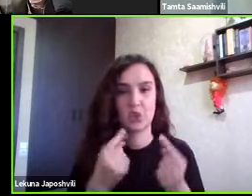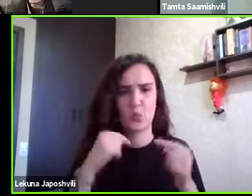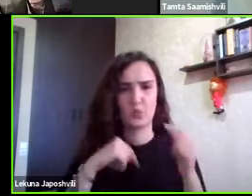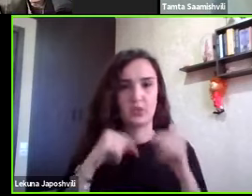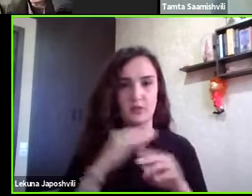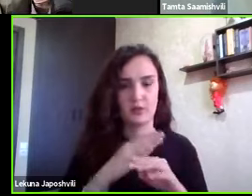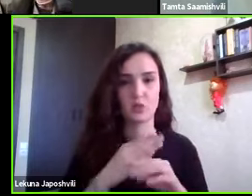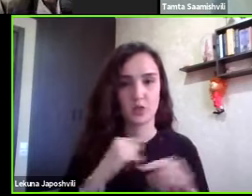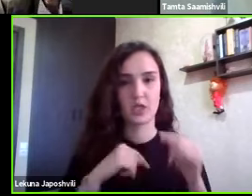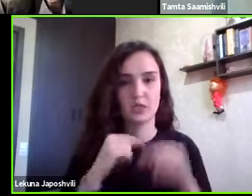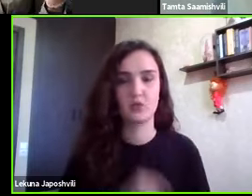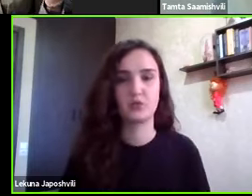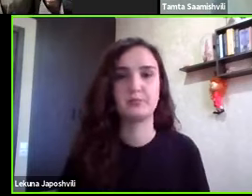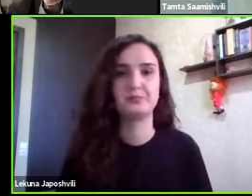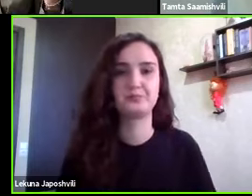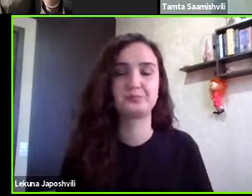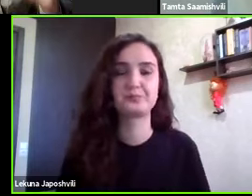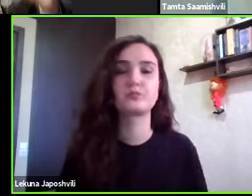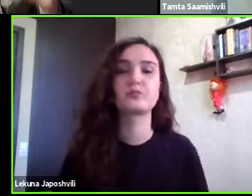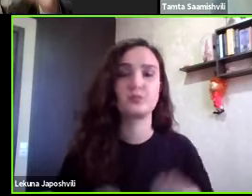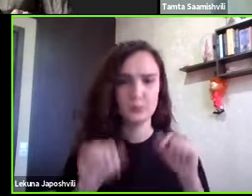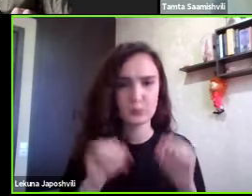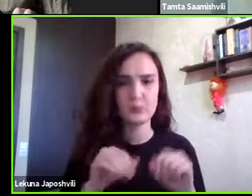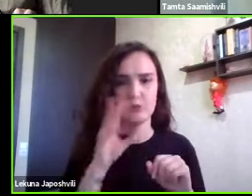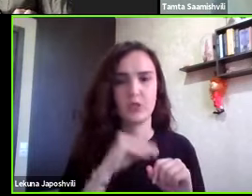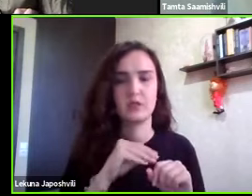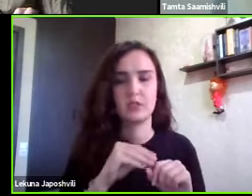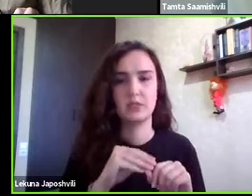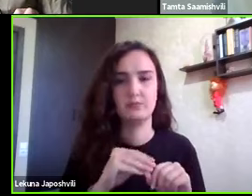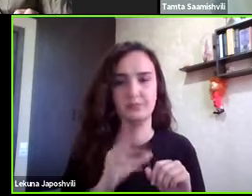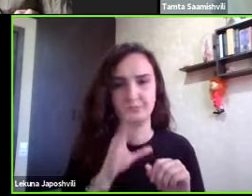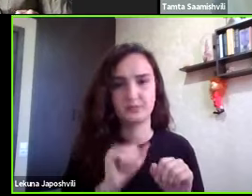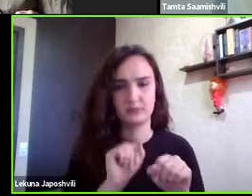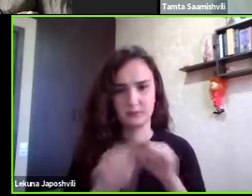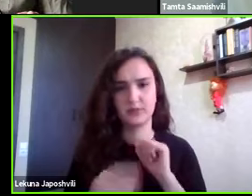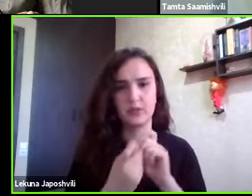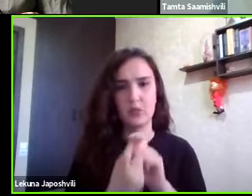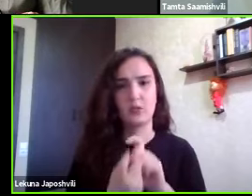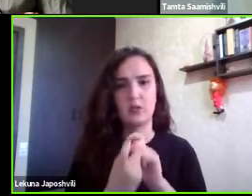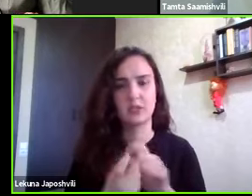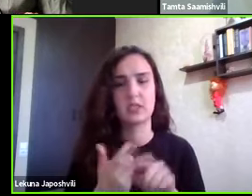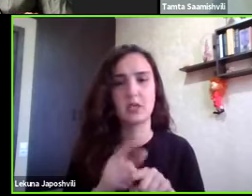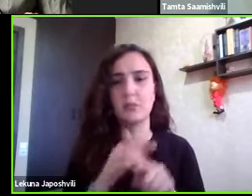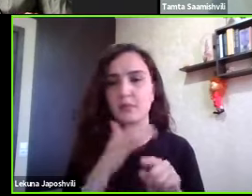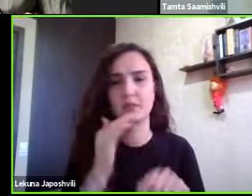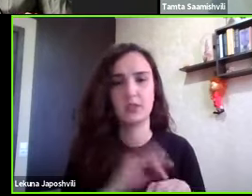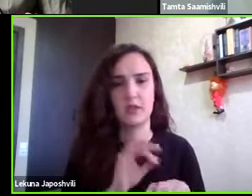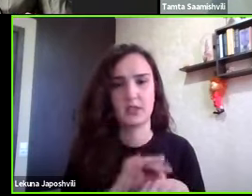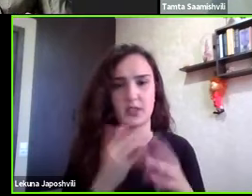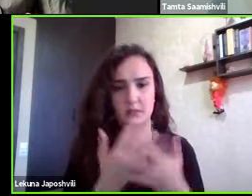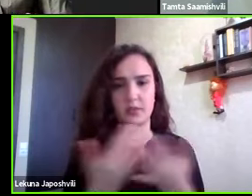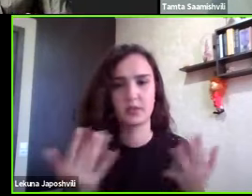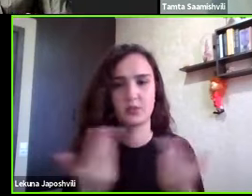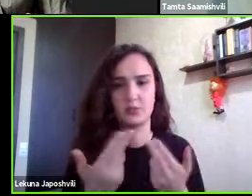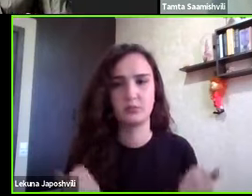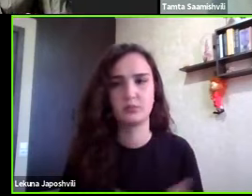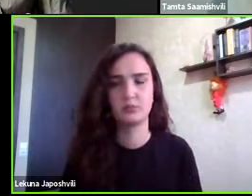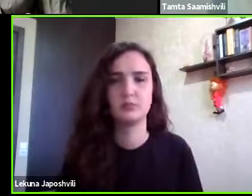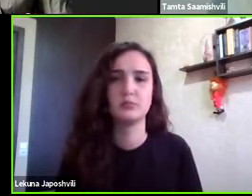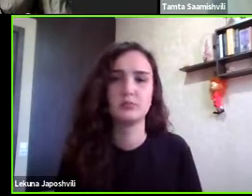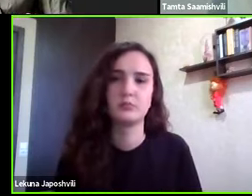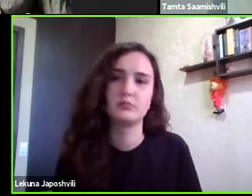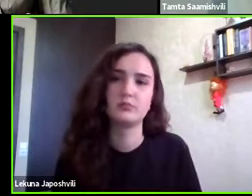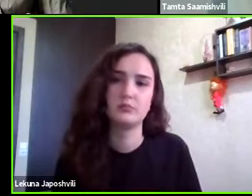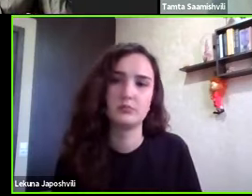ეხლა ორგანიზმში. ანუ შეგვიძლია გავკლავდეთ ძალიან ბევრ დაავადებას, ხო?